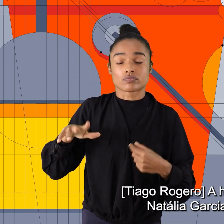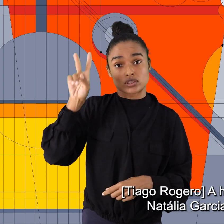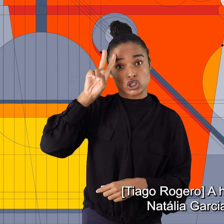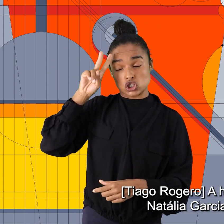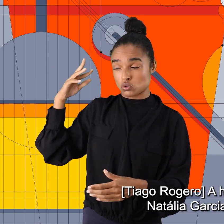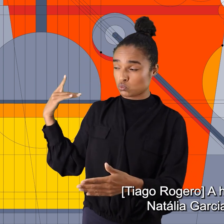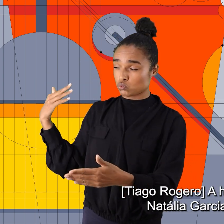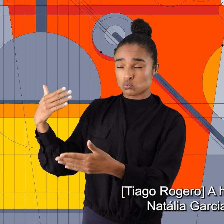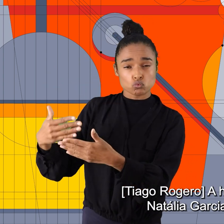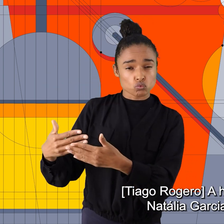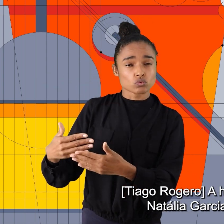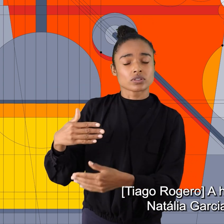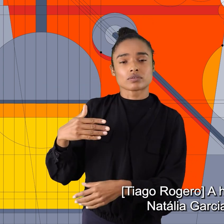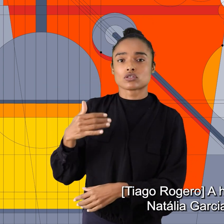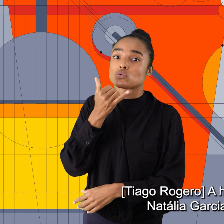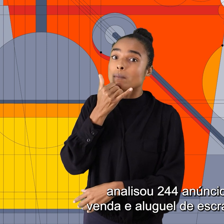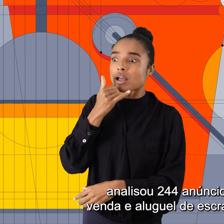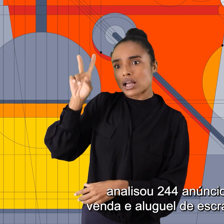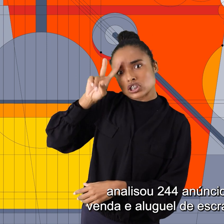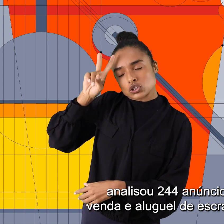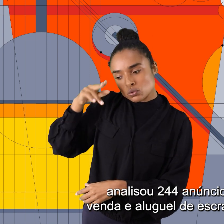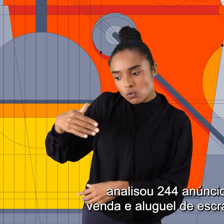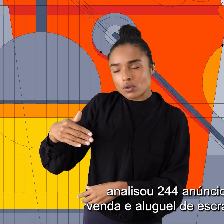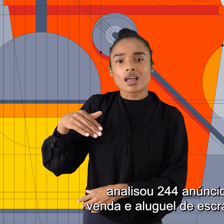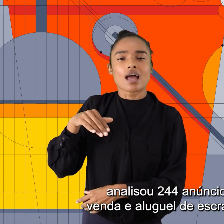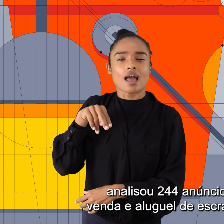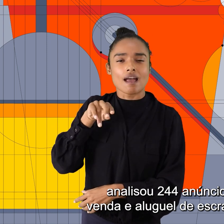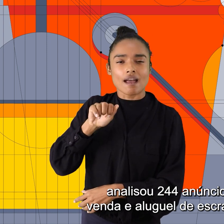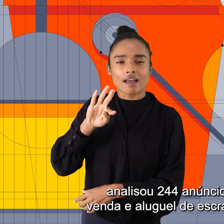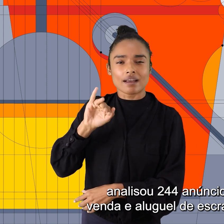A historiadora Natália Garcia Pinto analisou